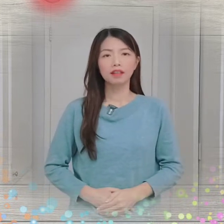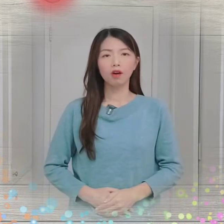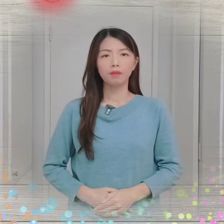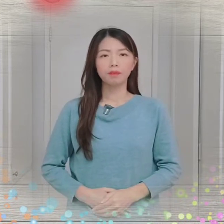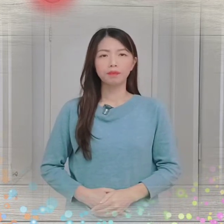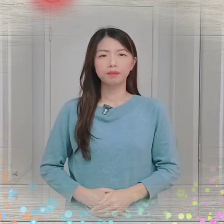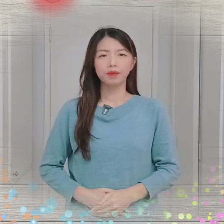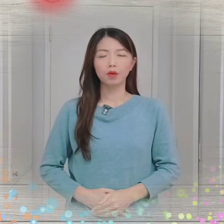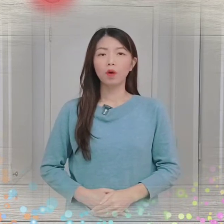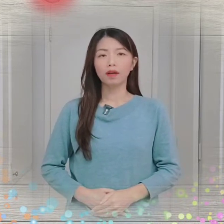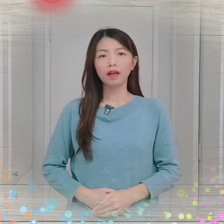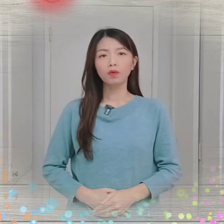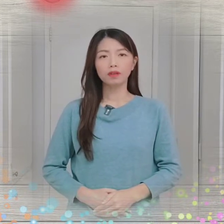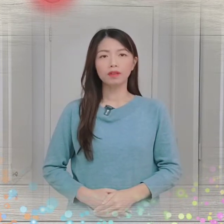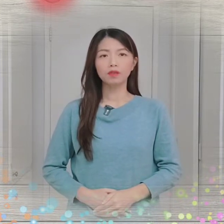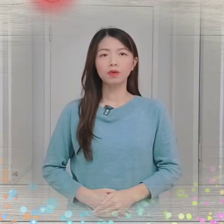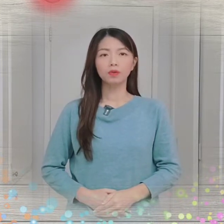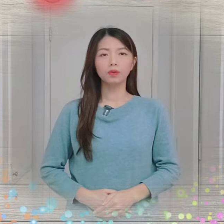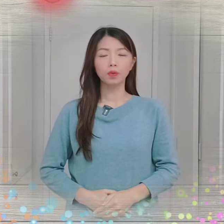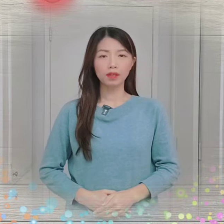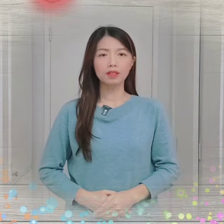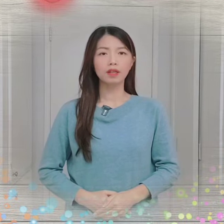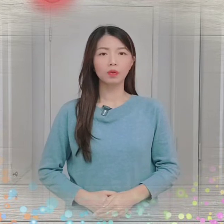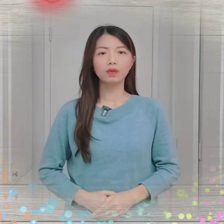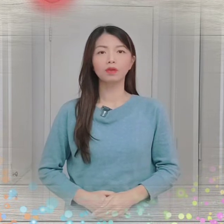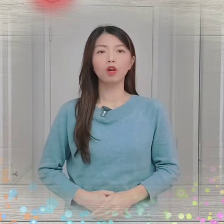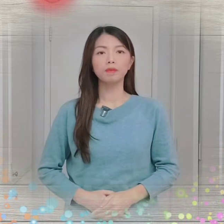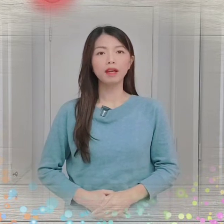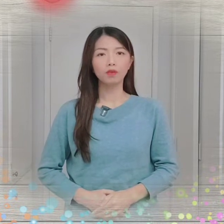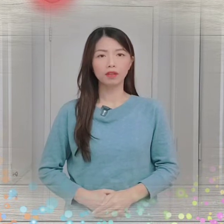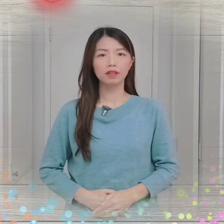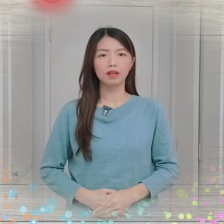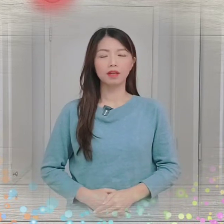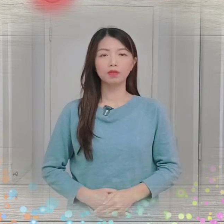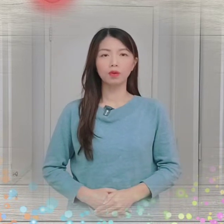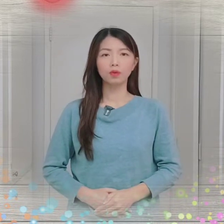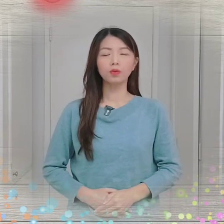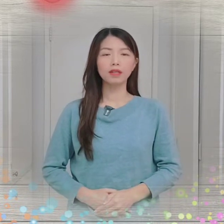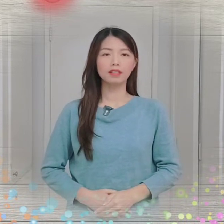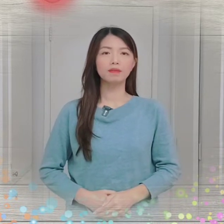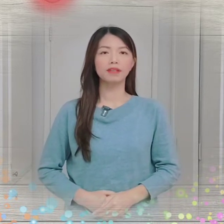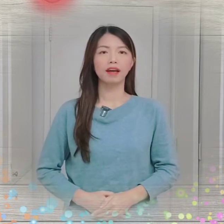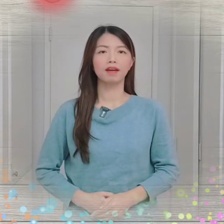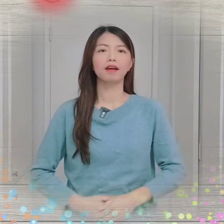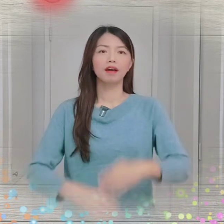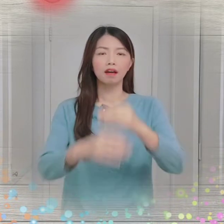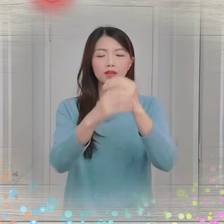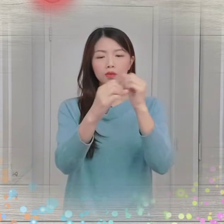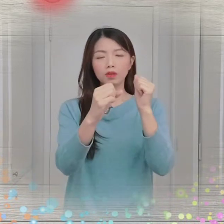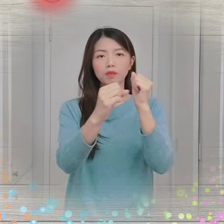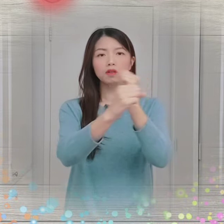들은요. 광야라고 한 뜻의 수어도 똑같이 쓰이고 그리고 넓다라고 한 뜻의 수어도 똑같이 쓰입니다.